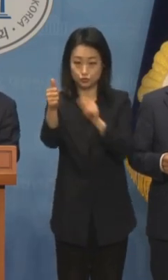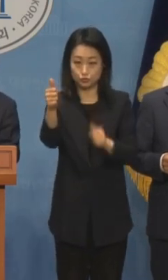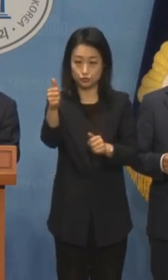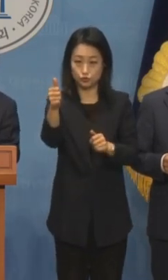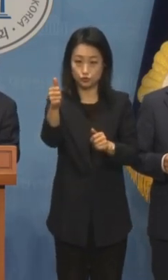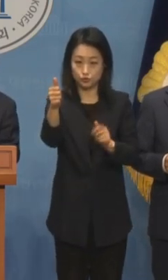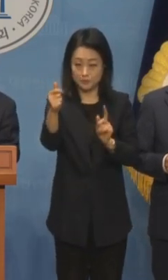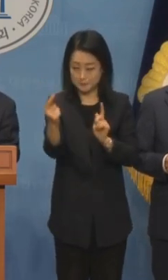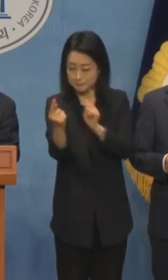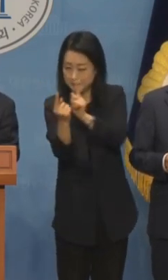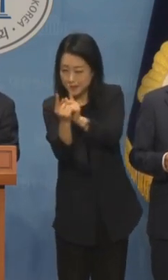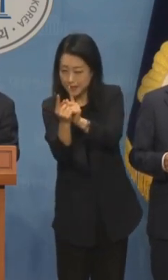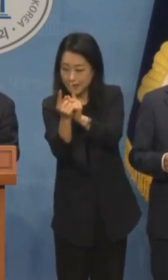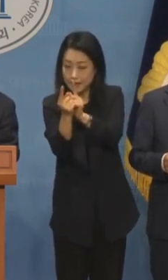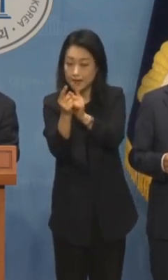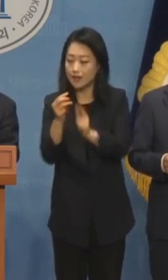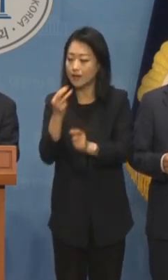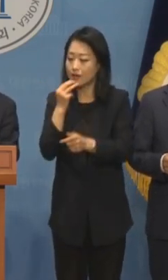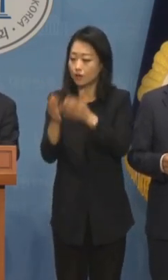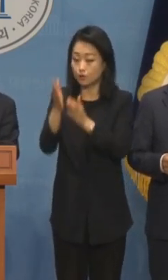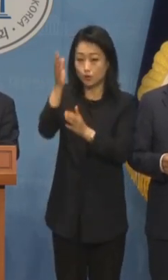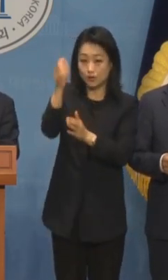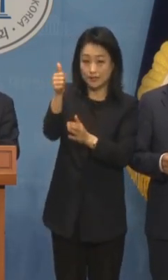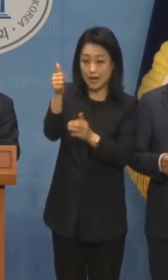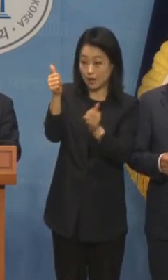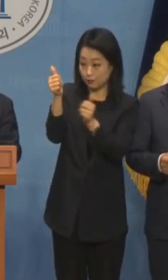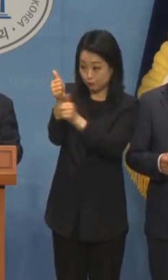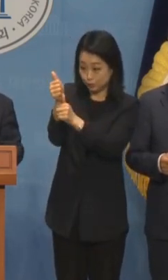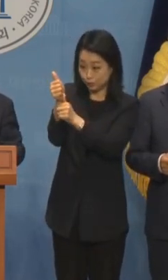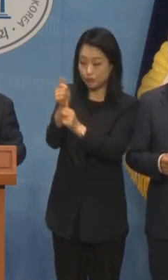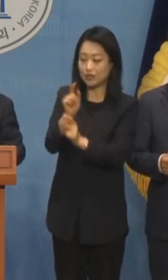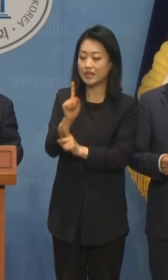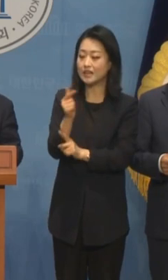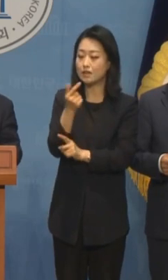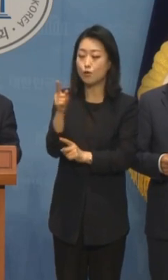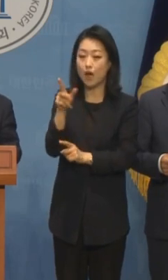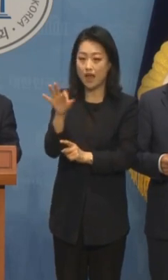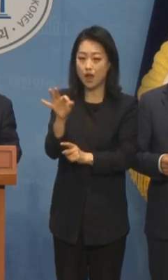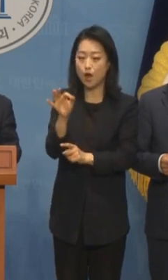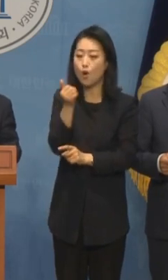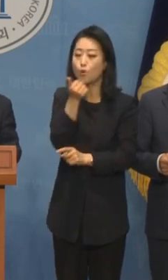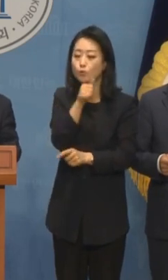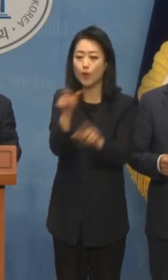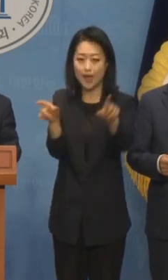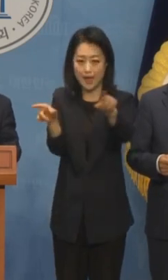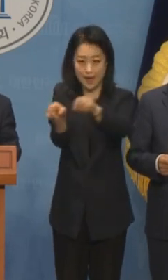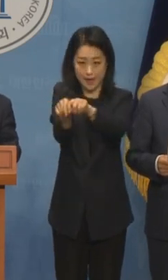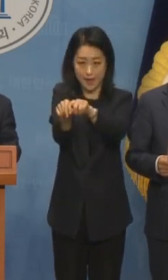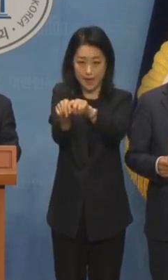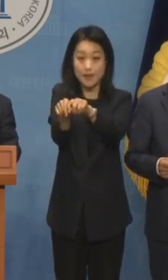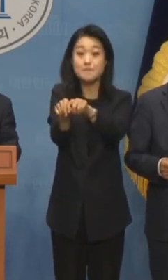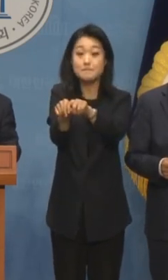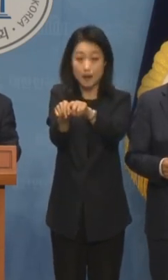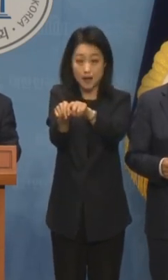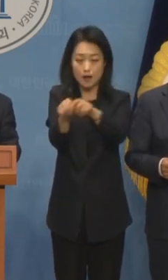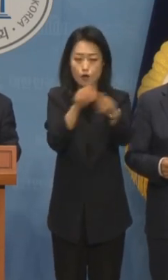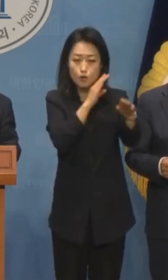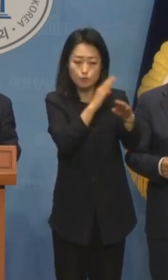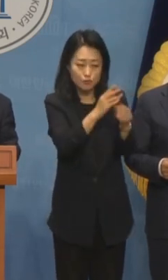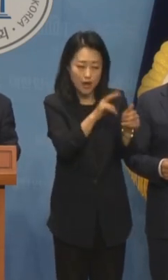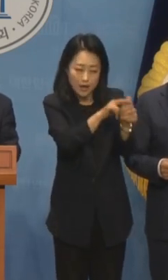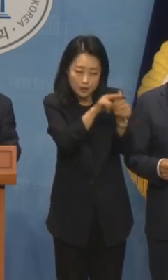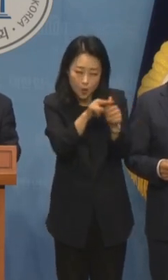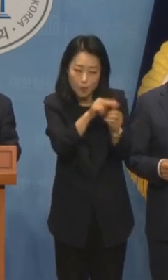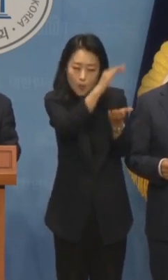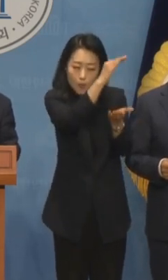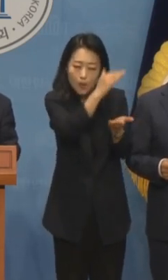소개하고 이 이화영과 안부수를 활용하여 북한에 대한 정보 활동을